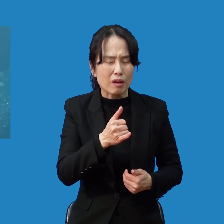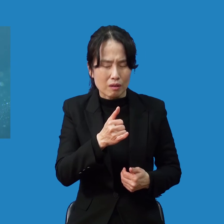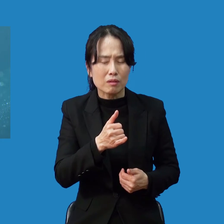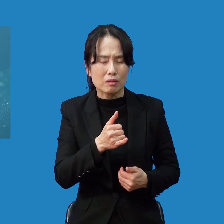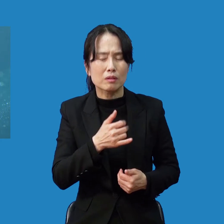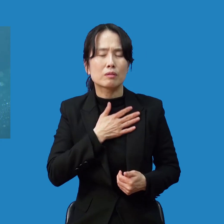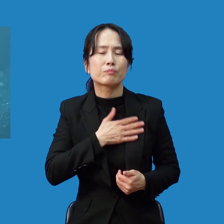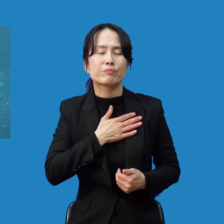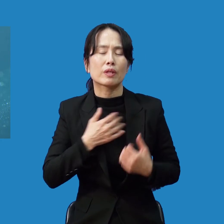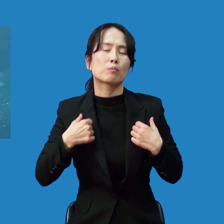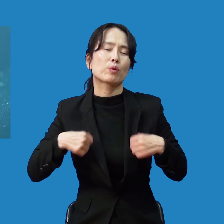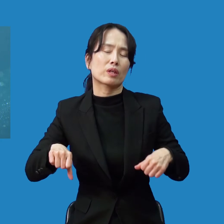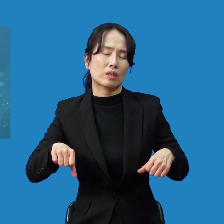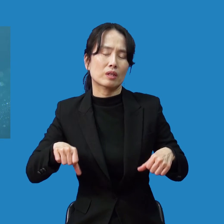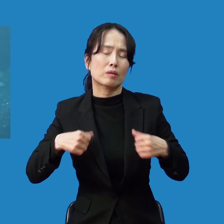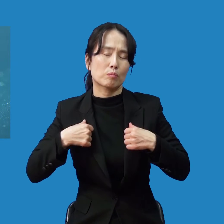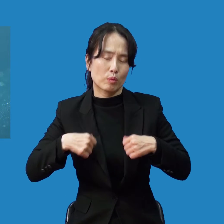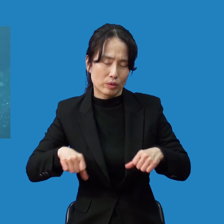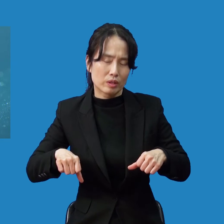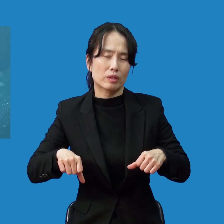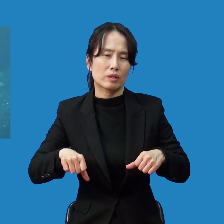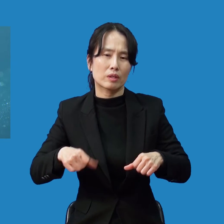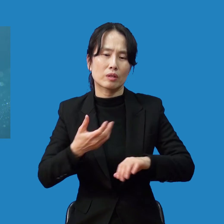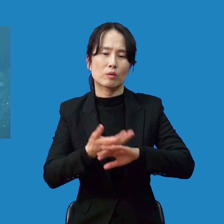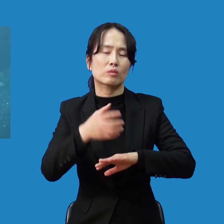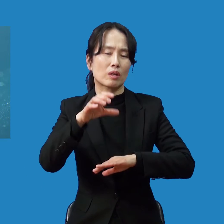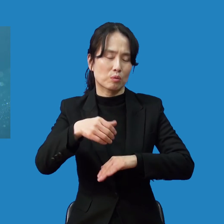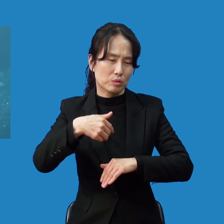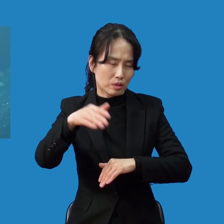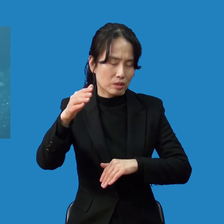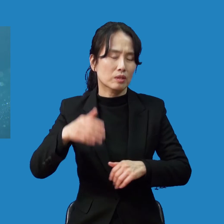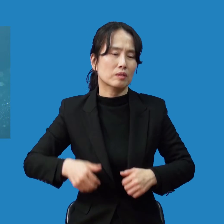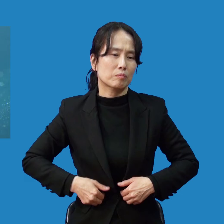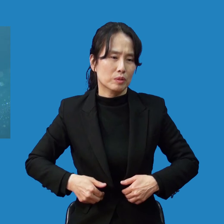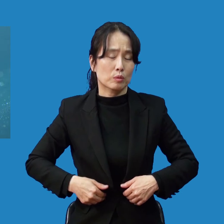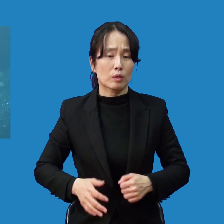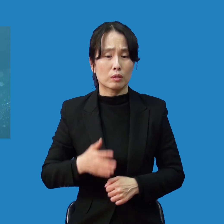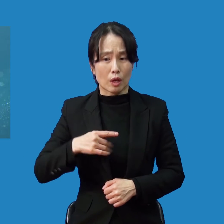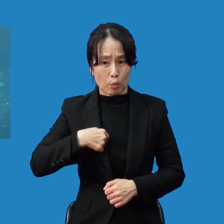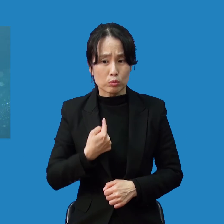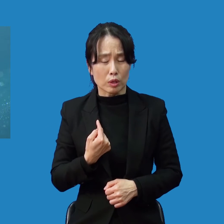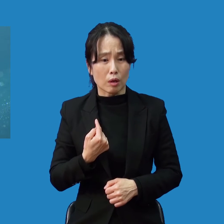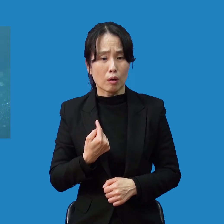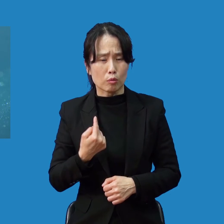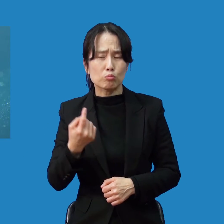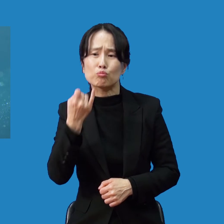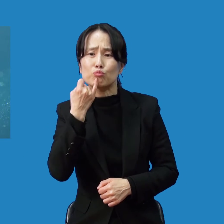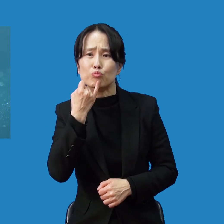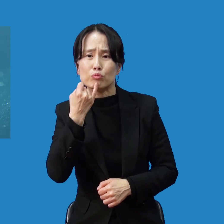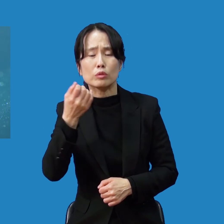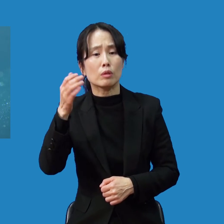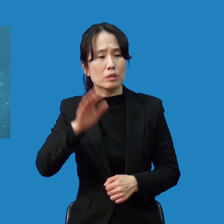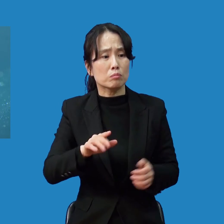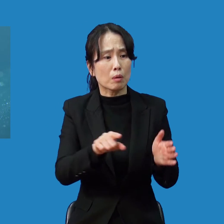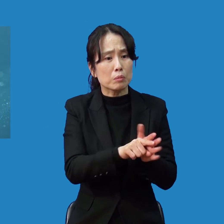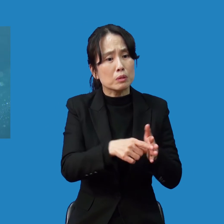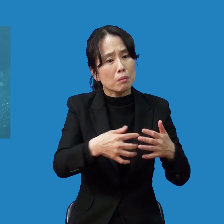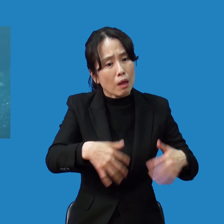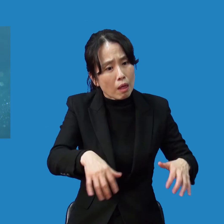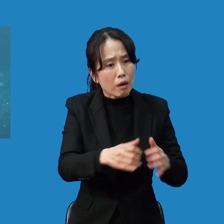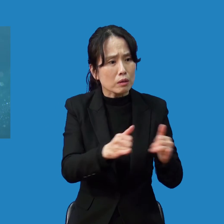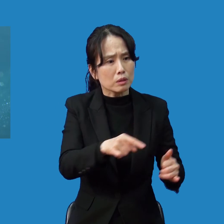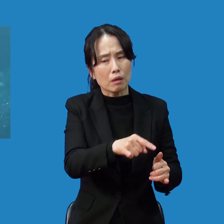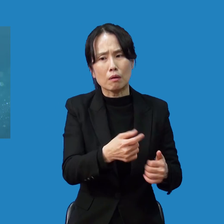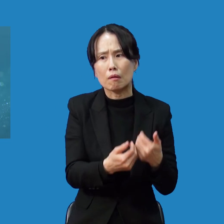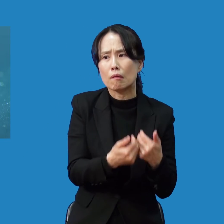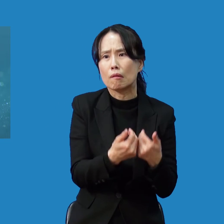수 있지만 믿음이 약한 초신자가 자기 양심에 거릴 거 하고 깨림직하게 생각하고 한다면